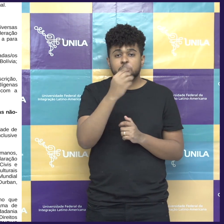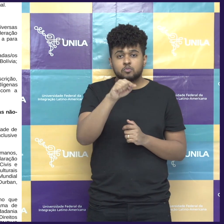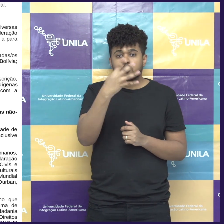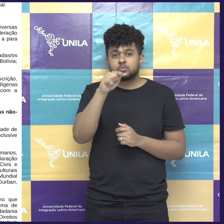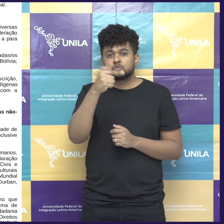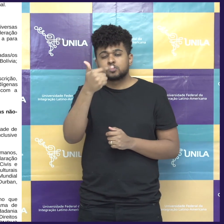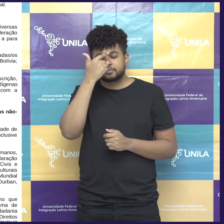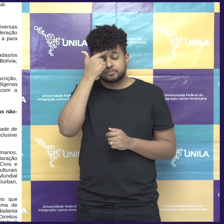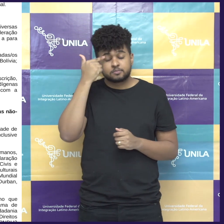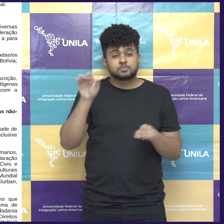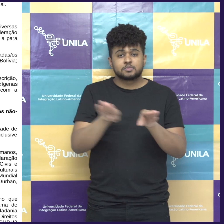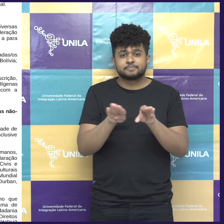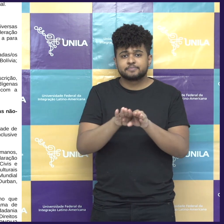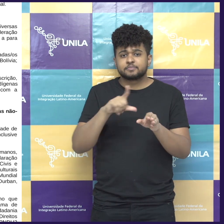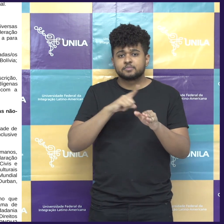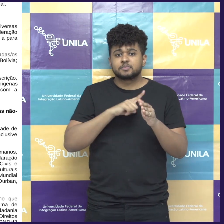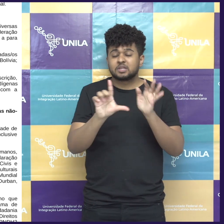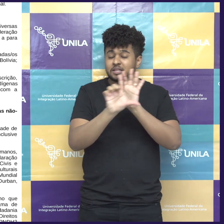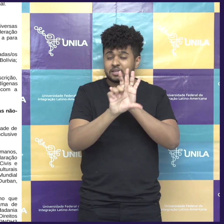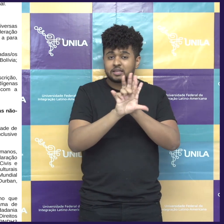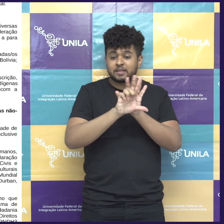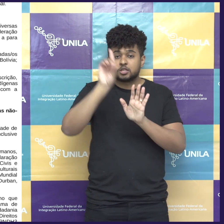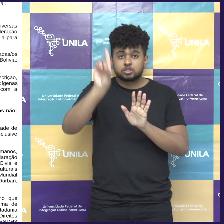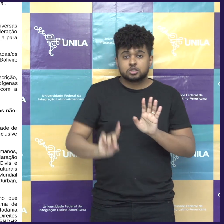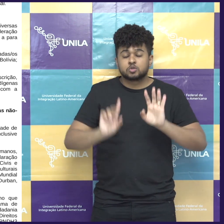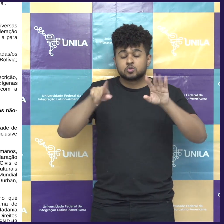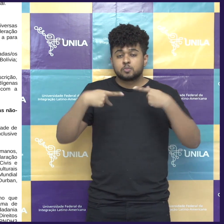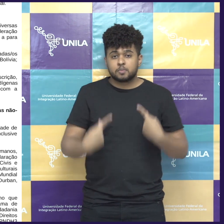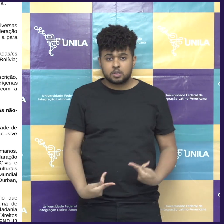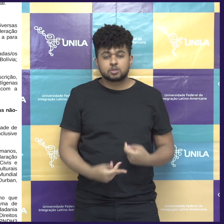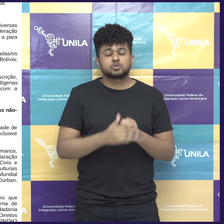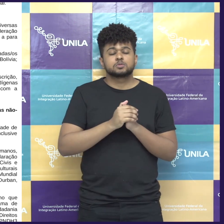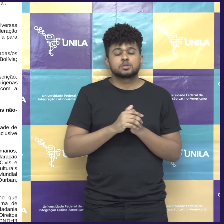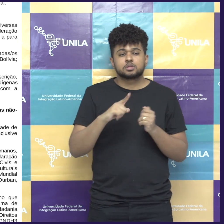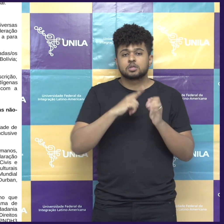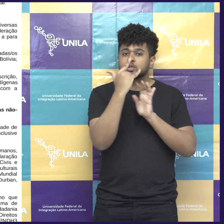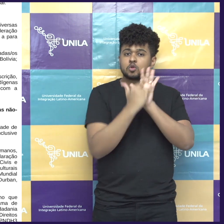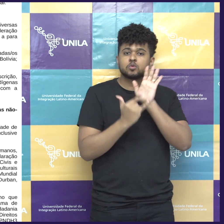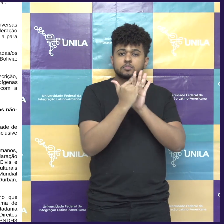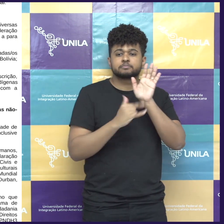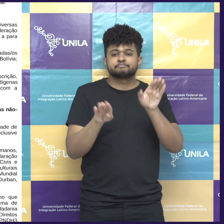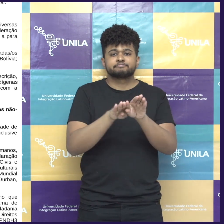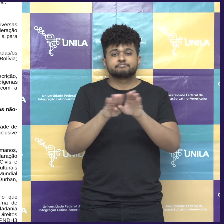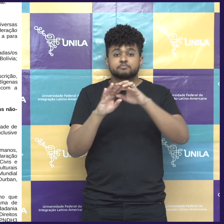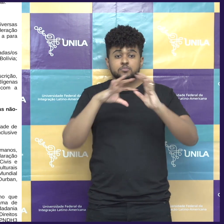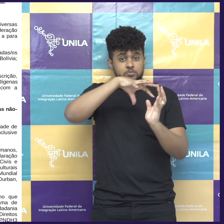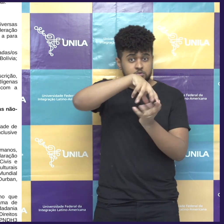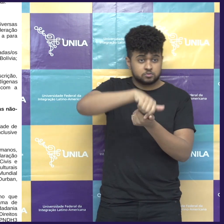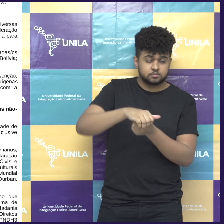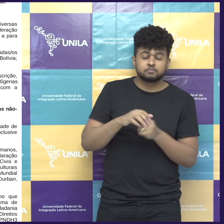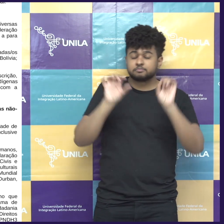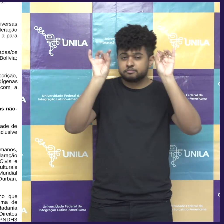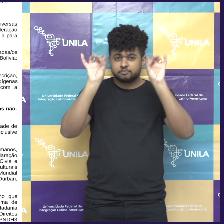Considerando os princípios e legislação no que tange aos direitos humanos celebrados em documentos e tratados internacionais,